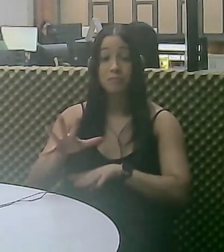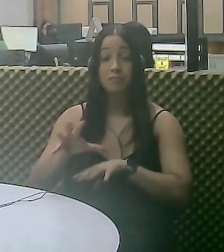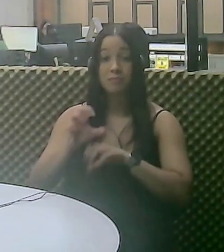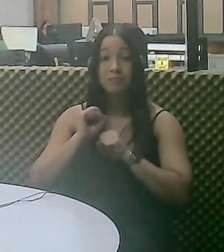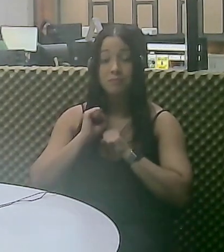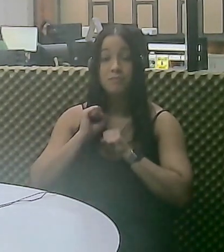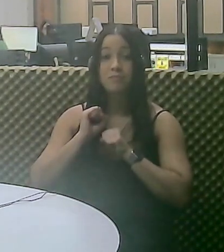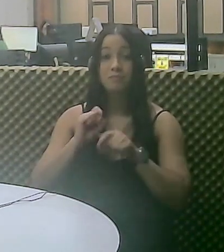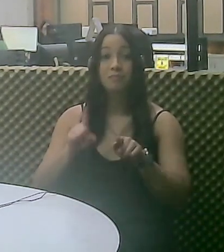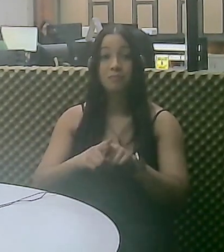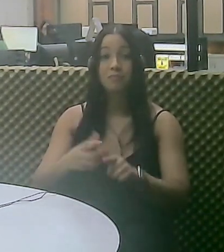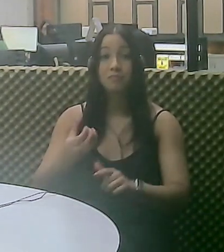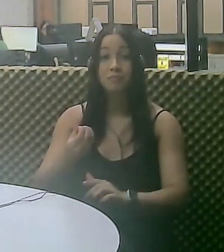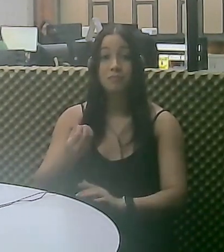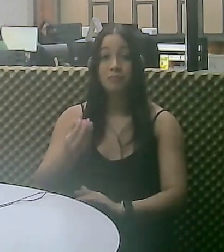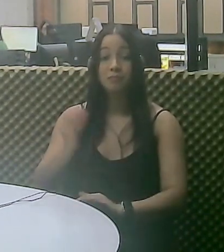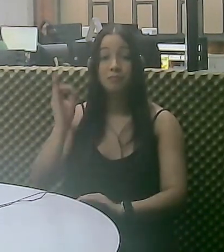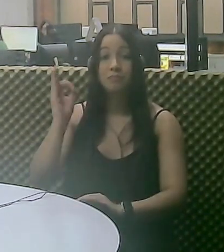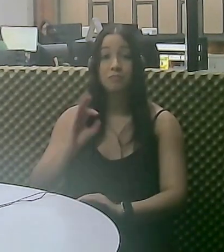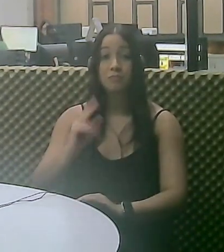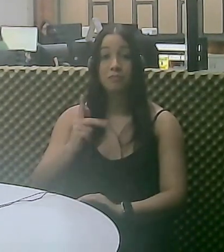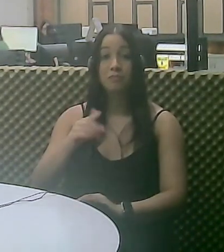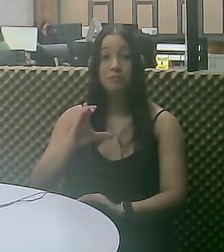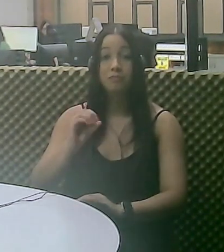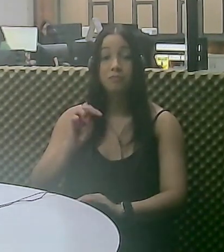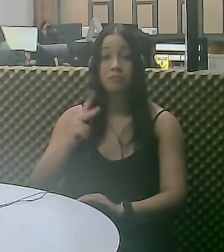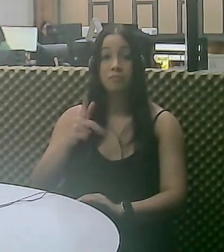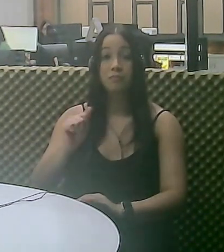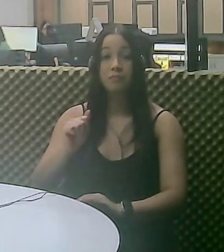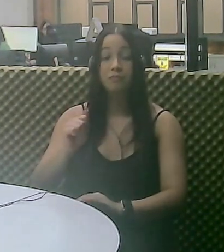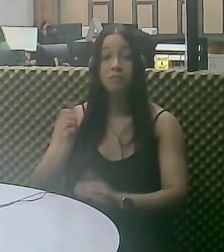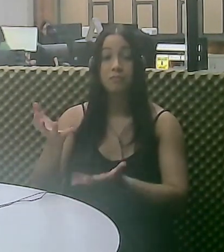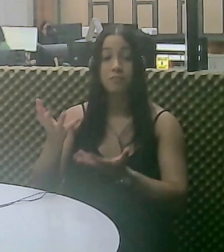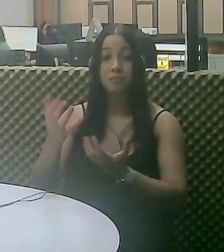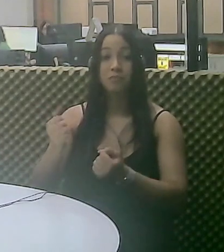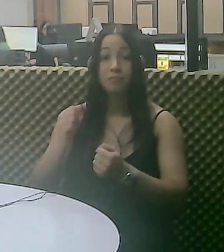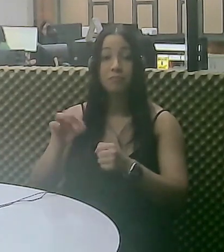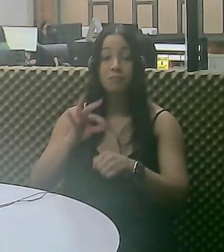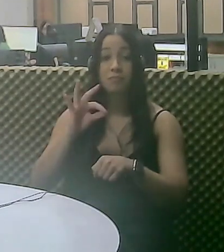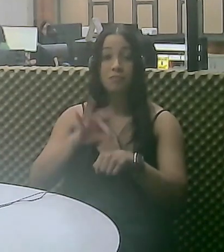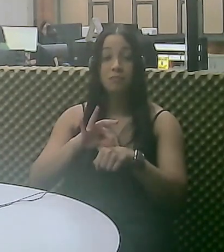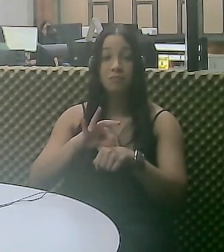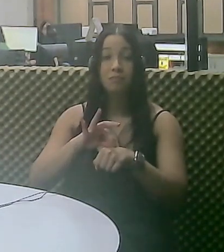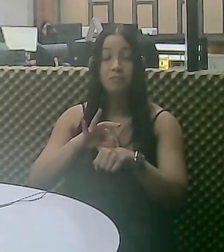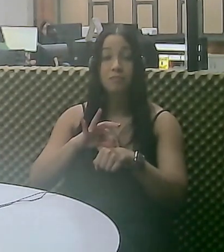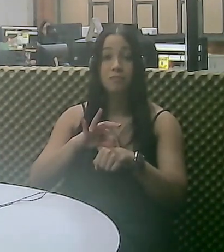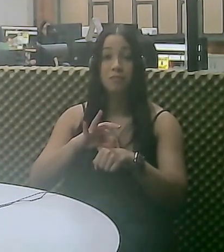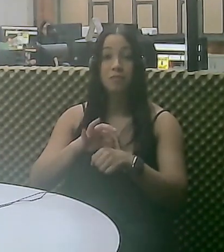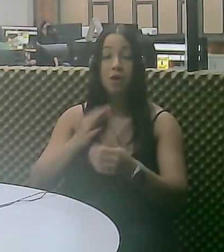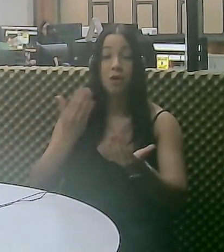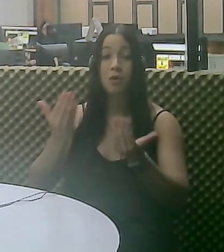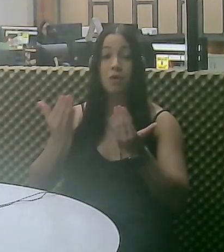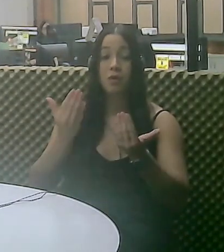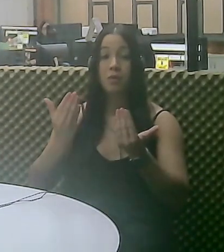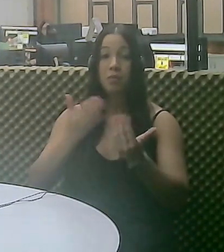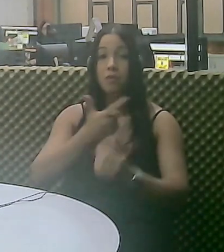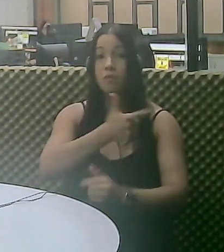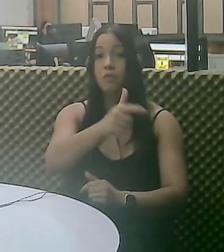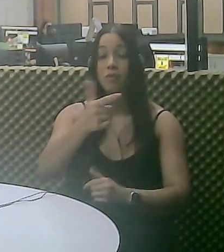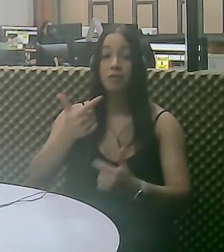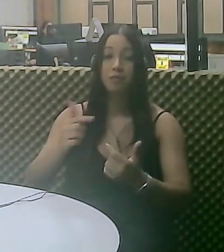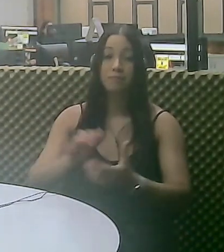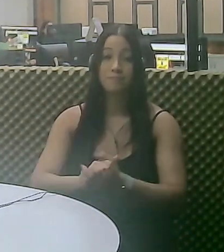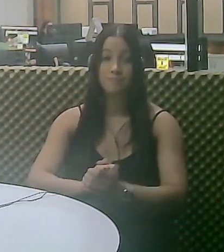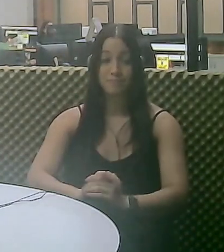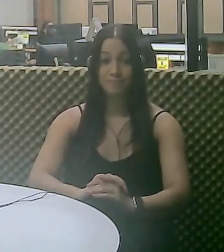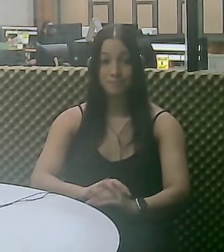e 60% de chikungunya nas áreas que receberam o Aedes com a Wolbachia, em comparação com áreas que não